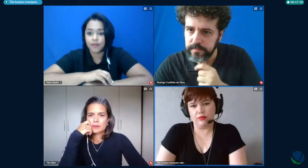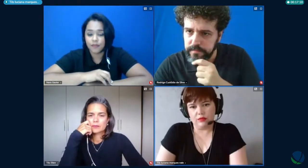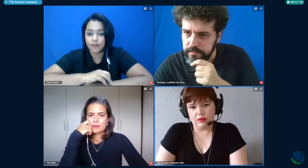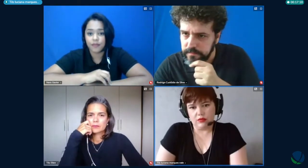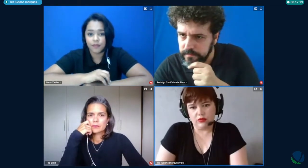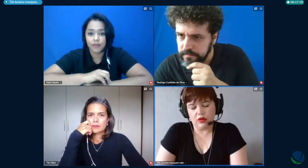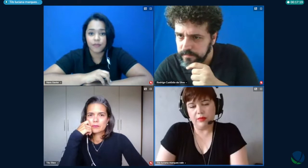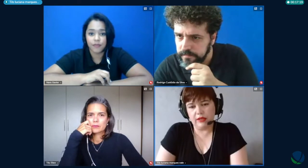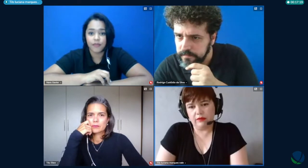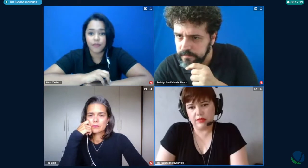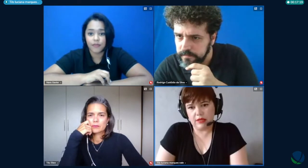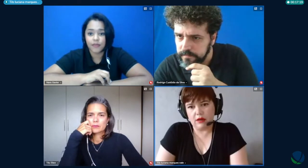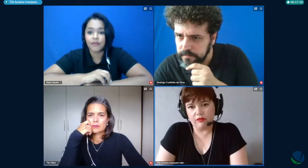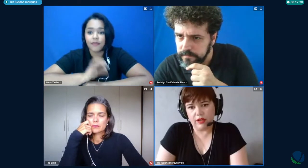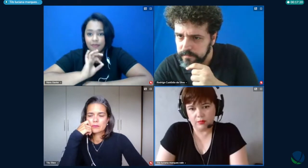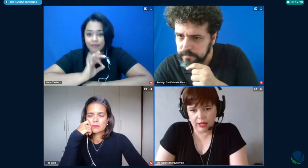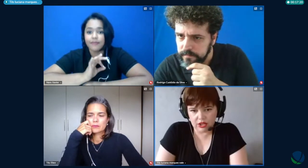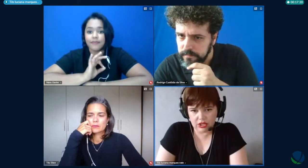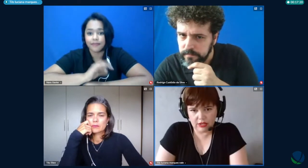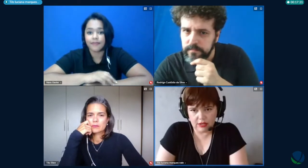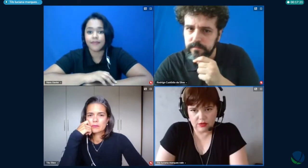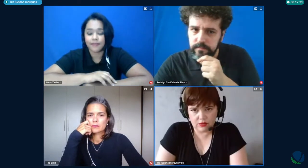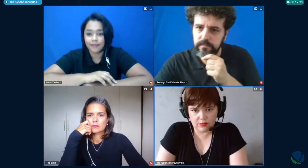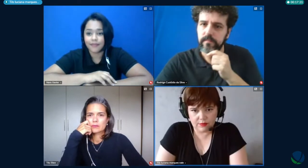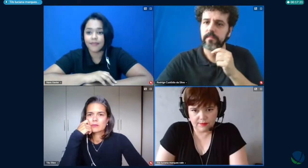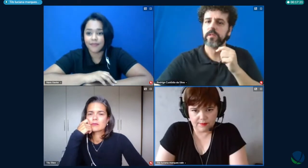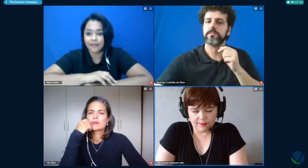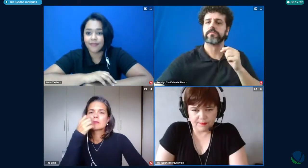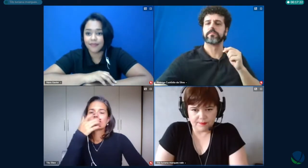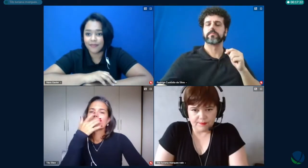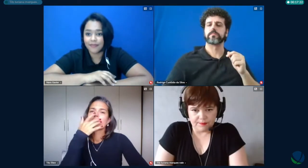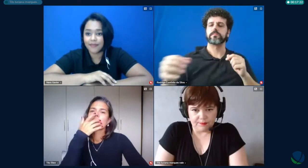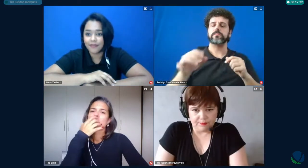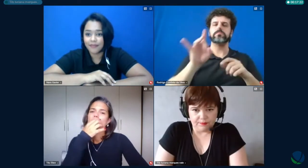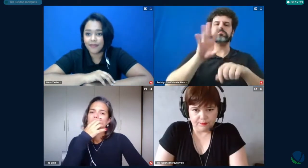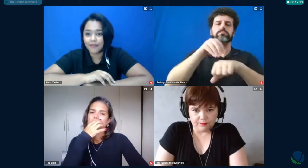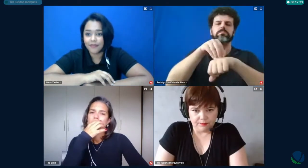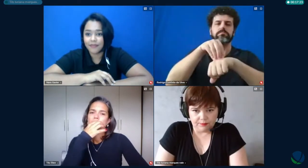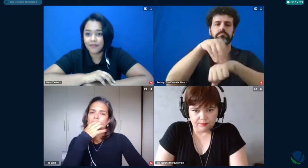capítulo, só para que você não fique perdida nisso.